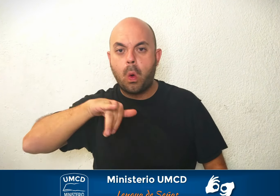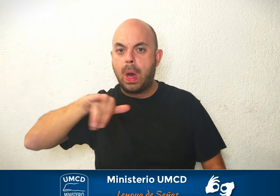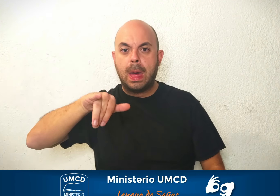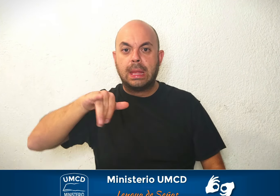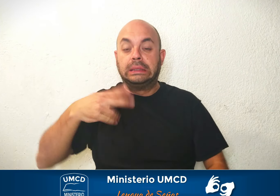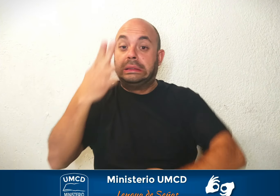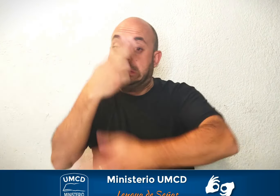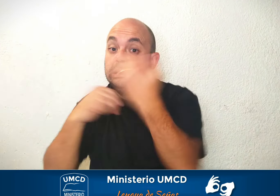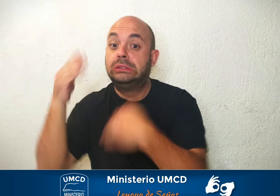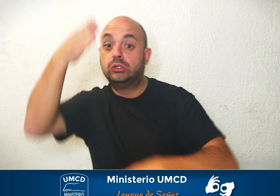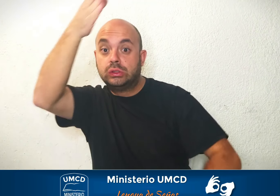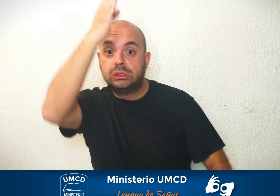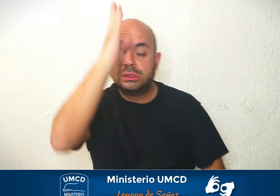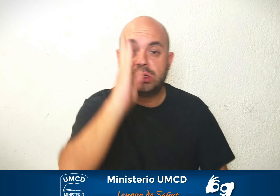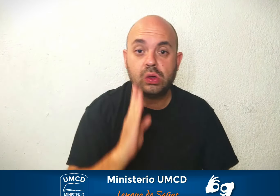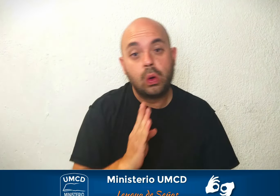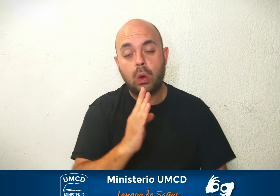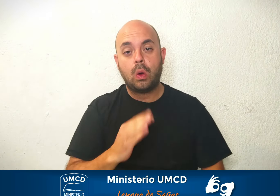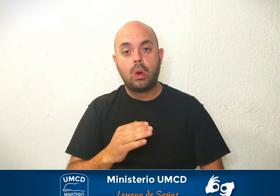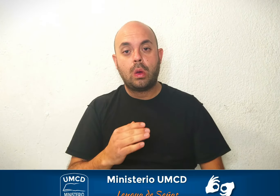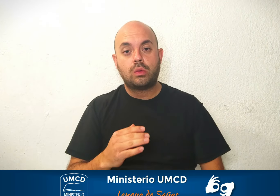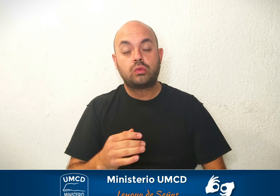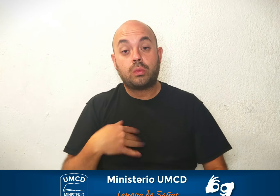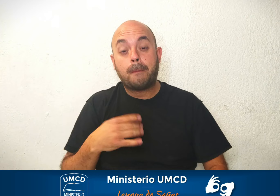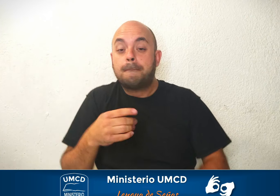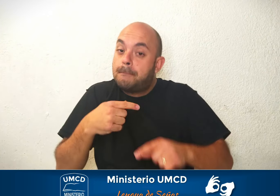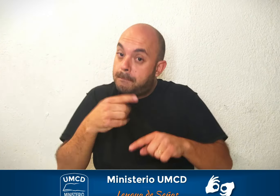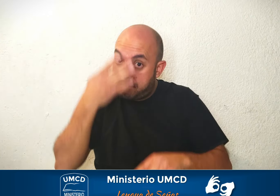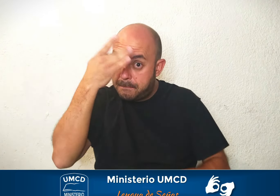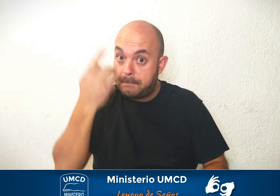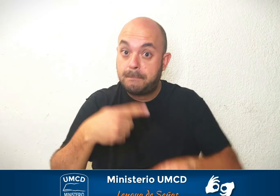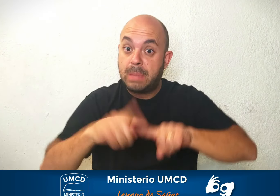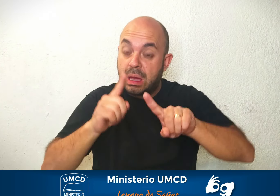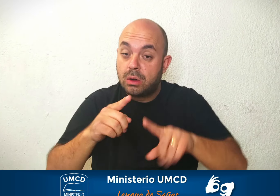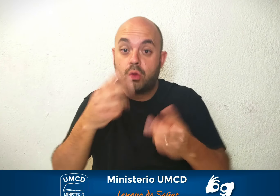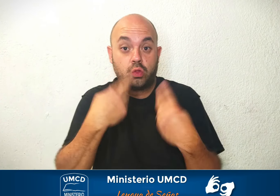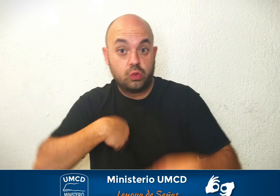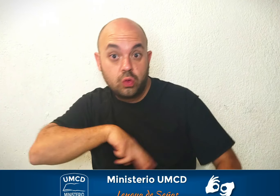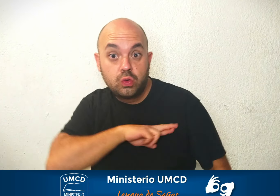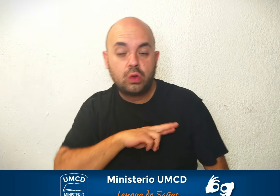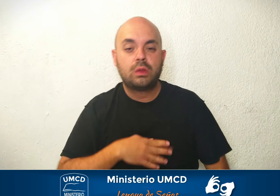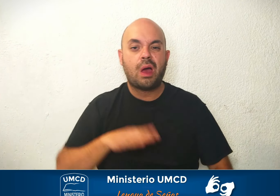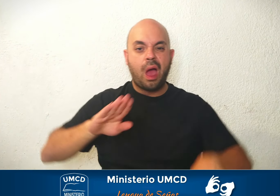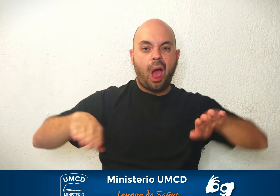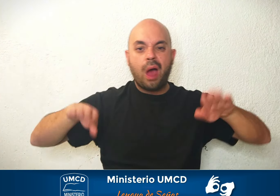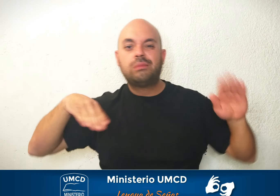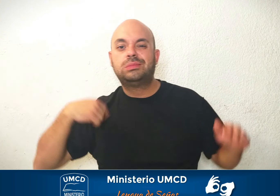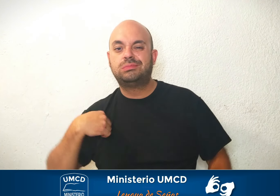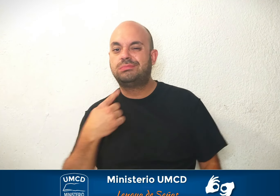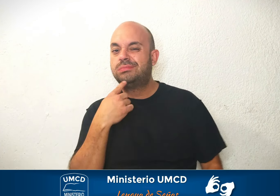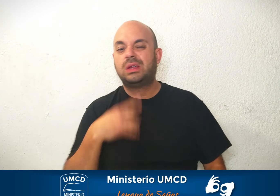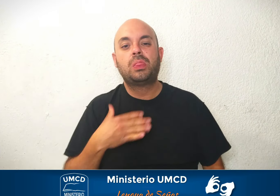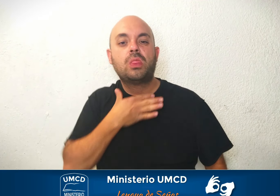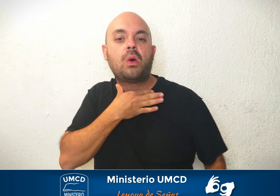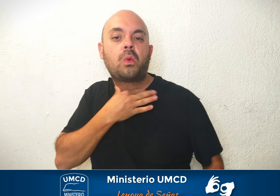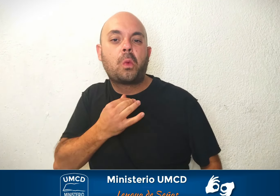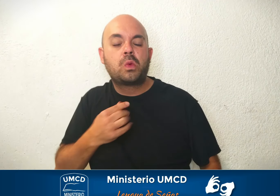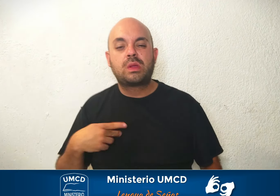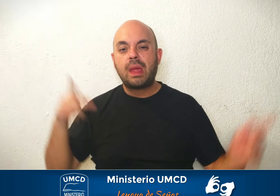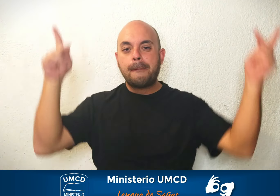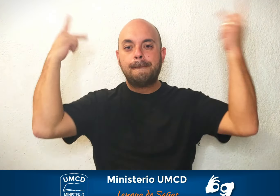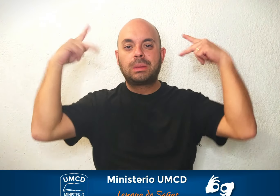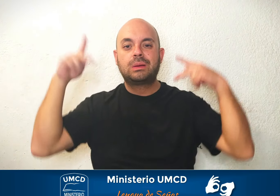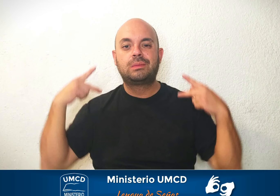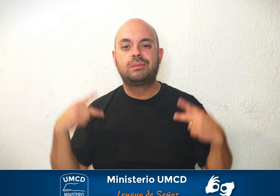como vivimos, sino por nuestra fe en Cristo, y mira a Cristo en su santidad en nosotros. Y de esa